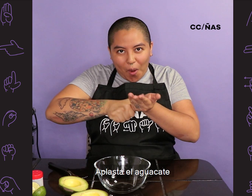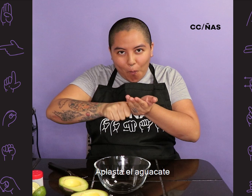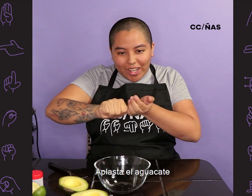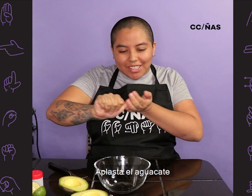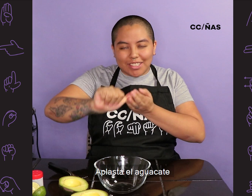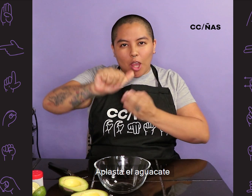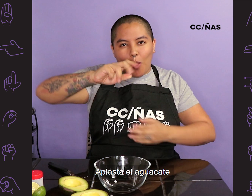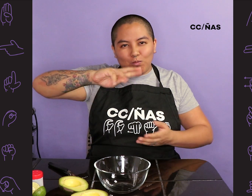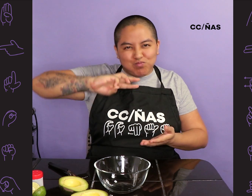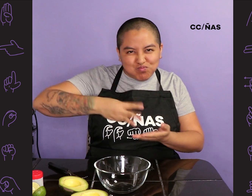Aplasta el aguacate